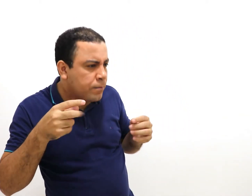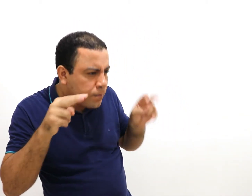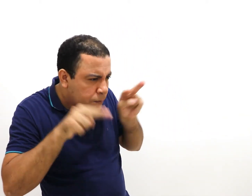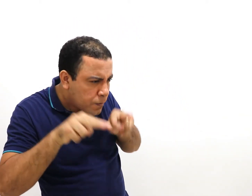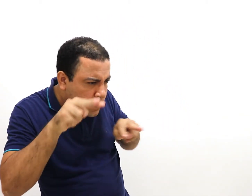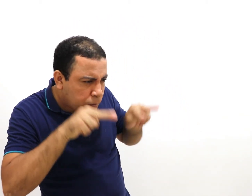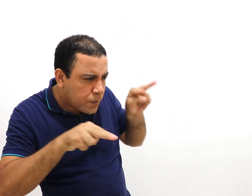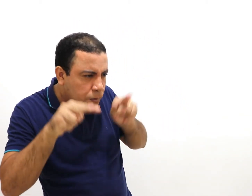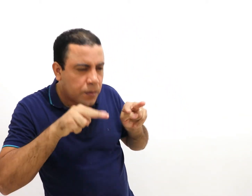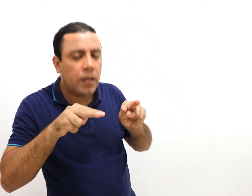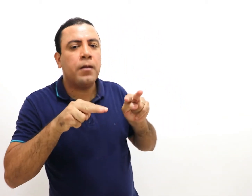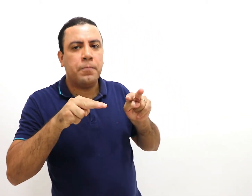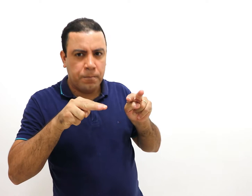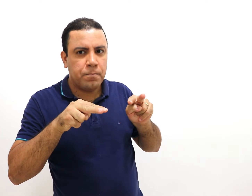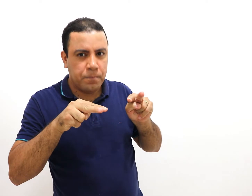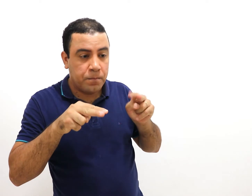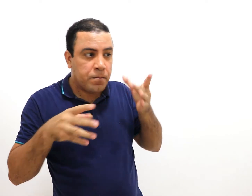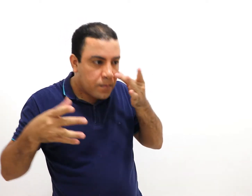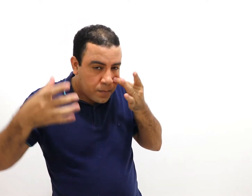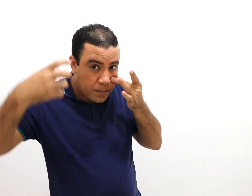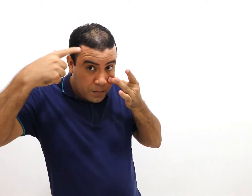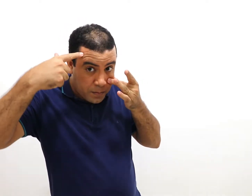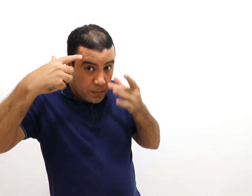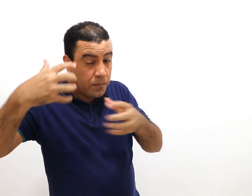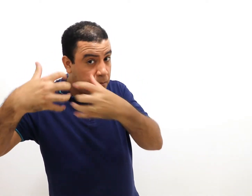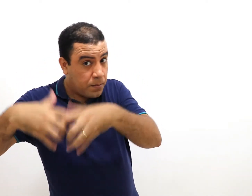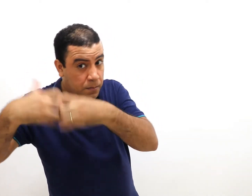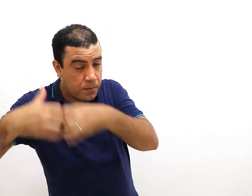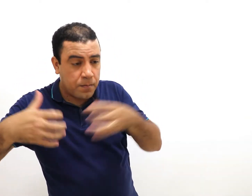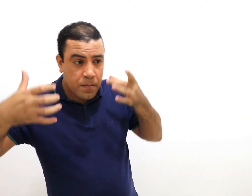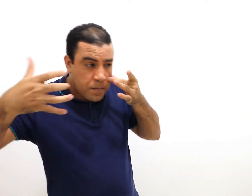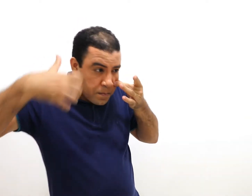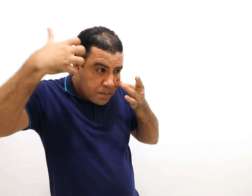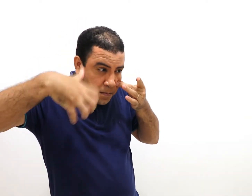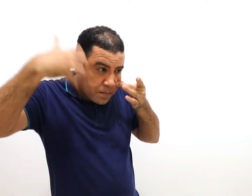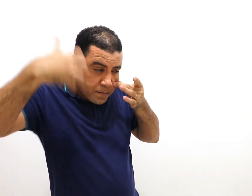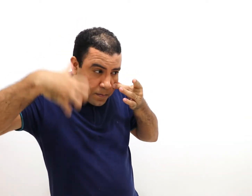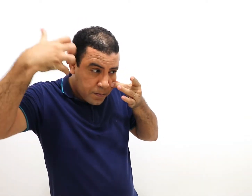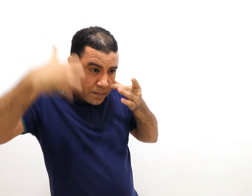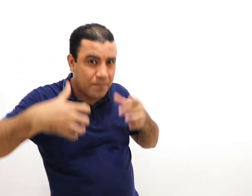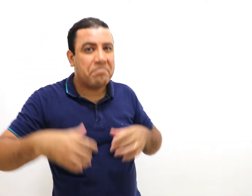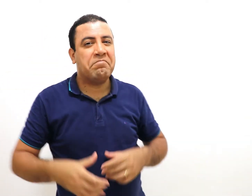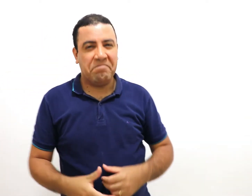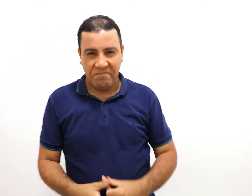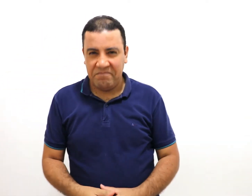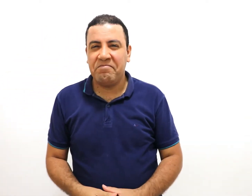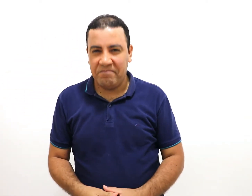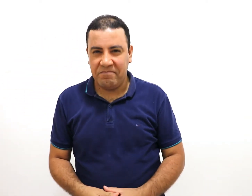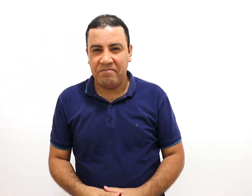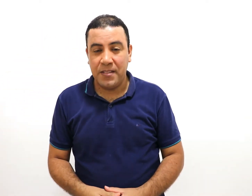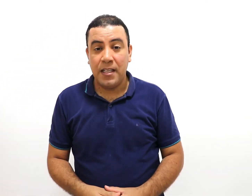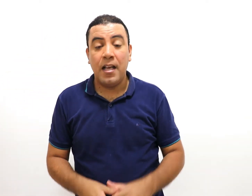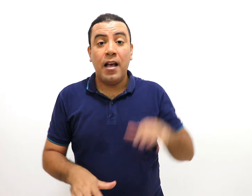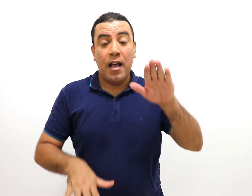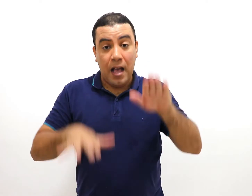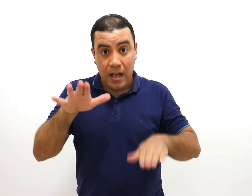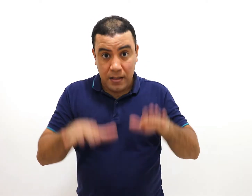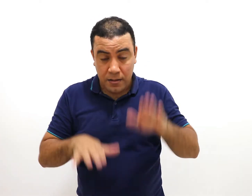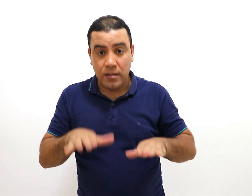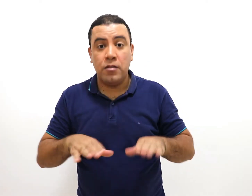atenção visual simultânea. Às vezes, combinamos a escrita em